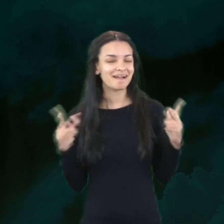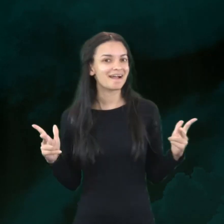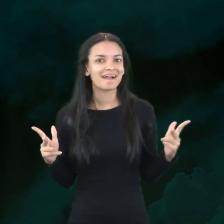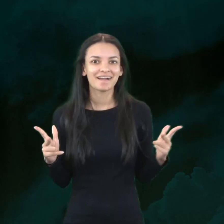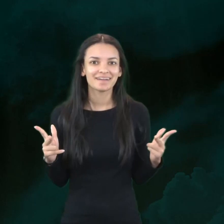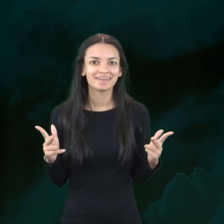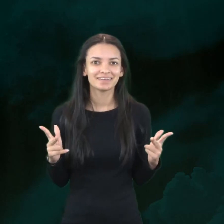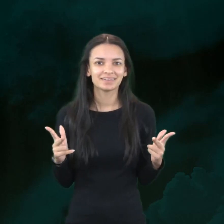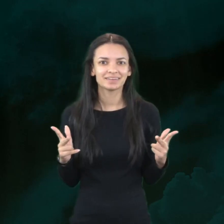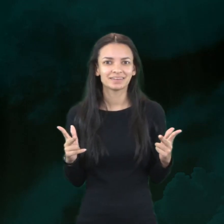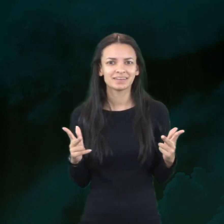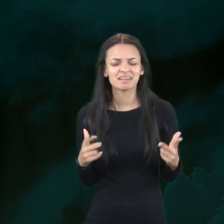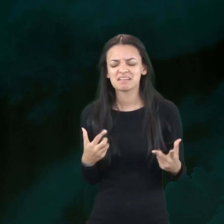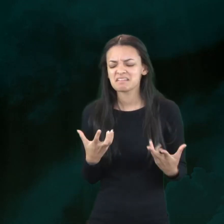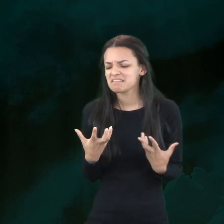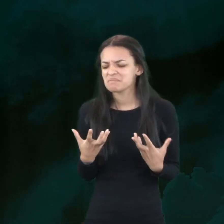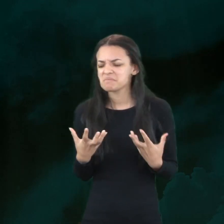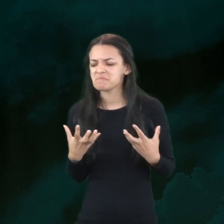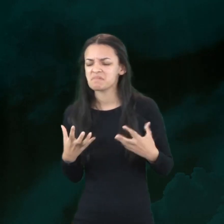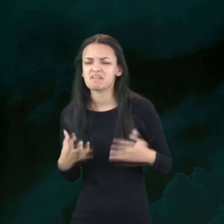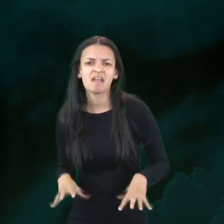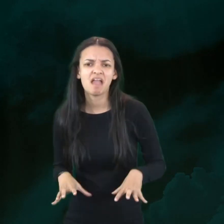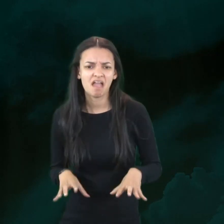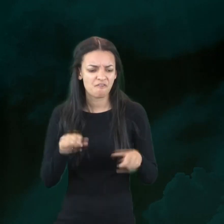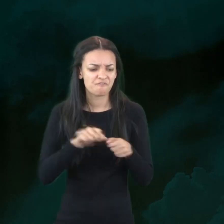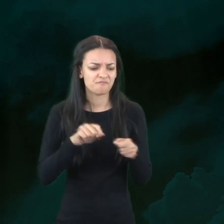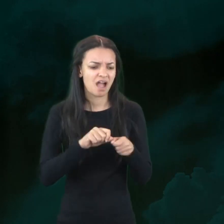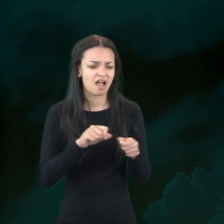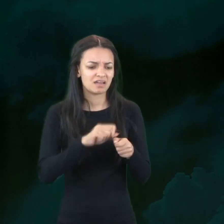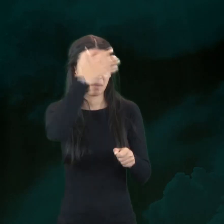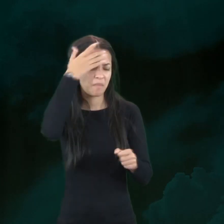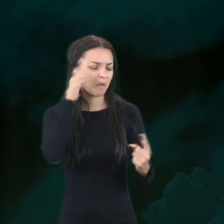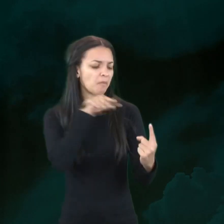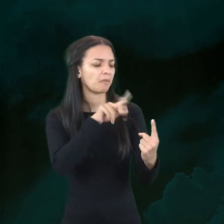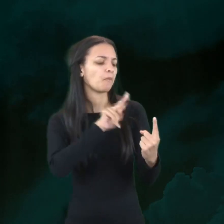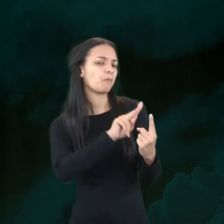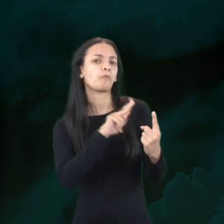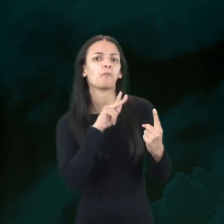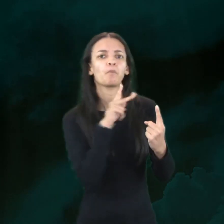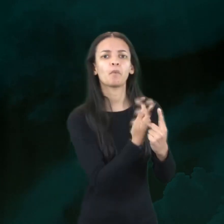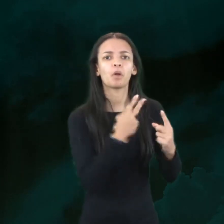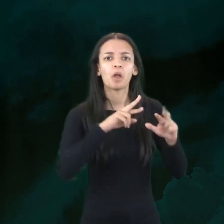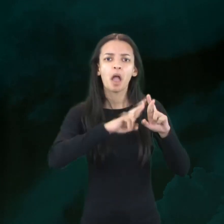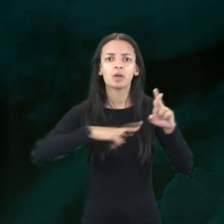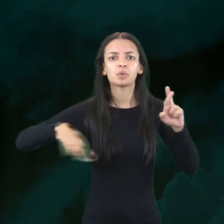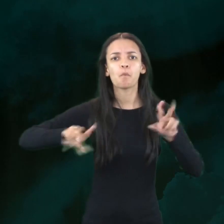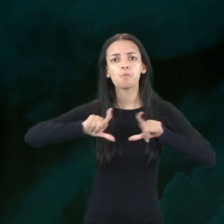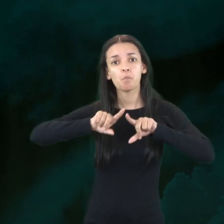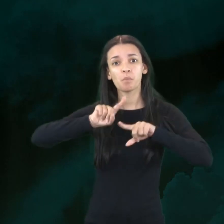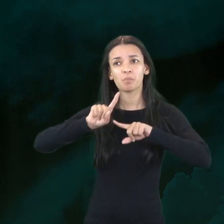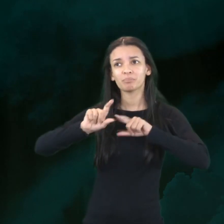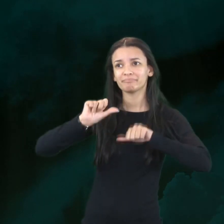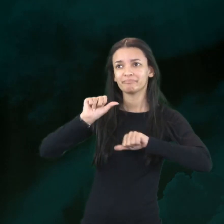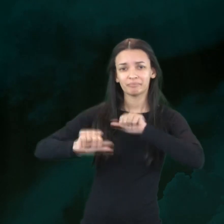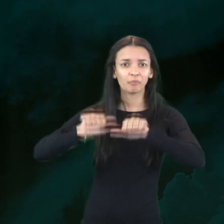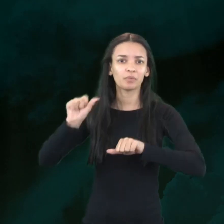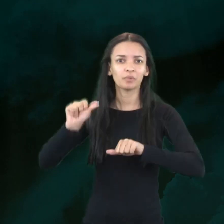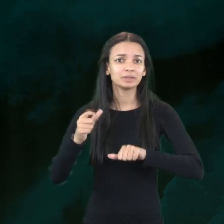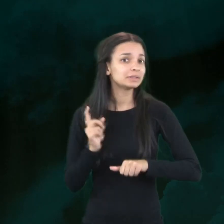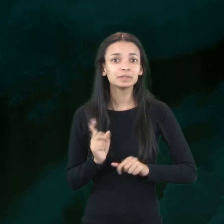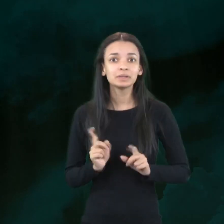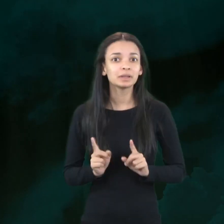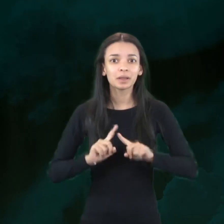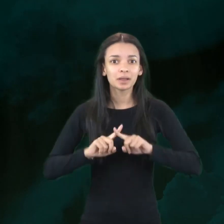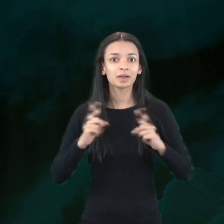estamos convencendo ninguém para entrar em uma nova religião. Nós estamos levando esse Deus vivo,